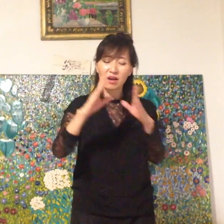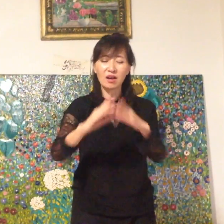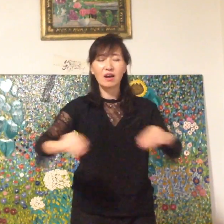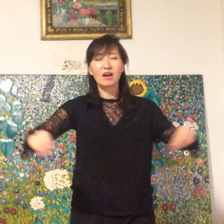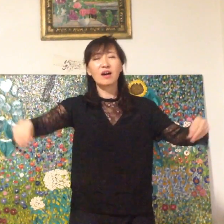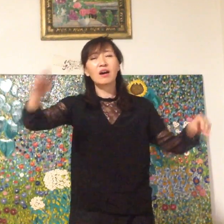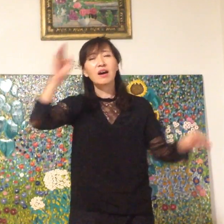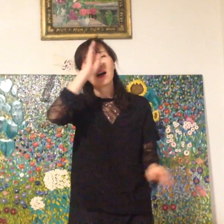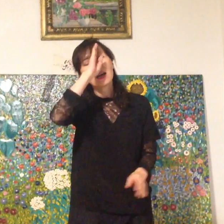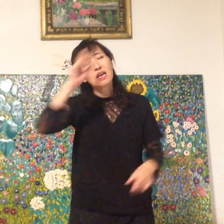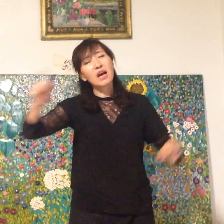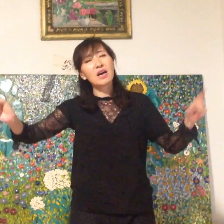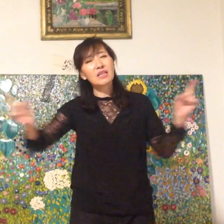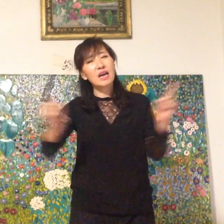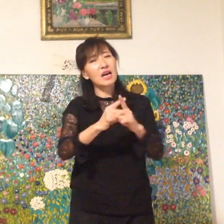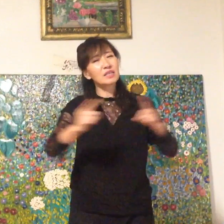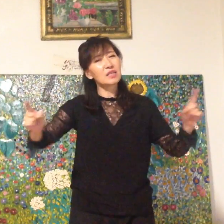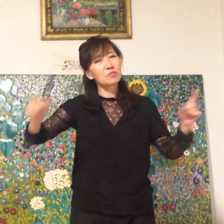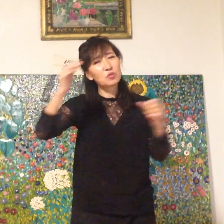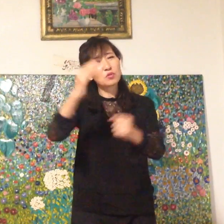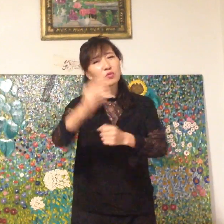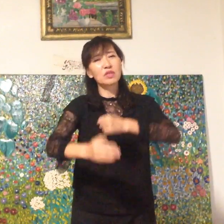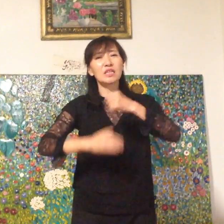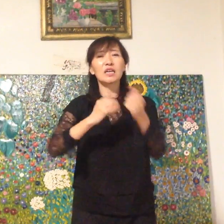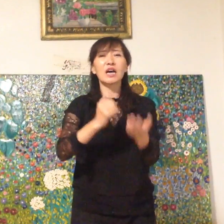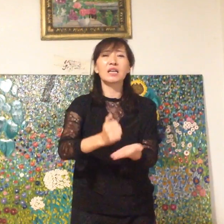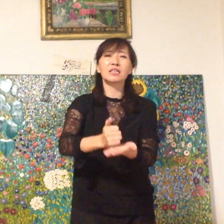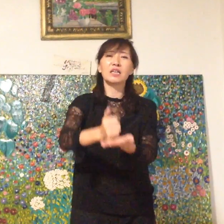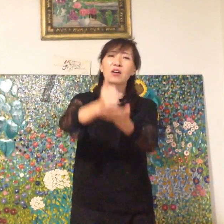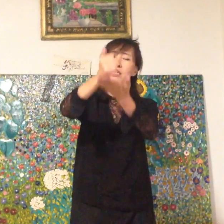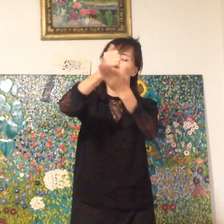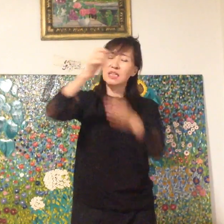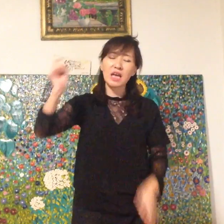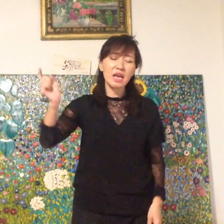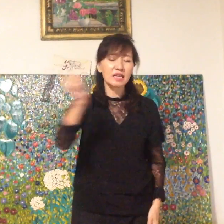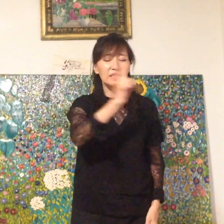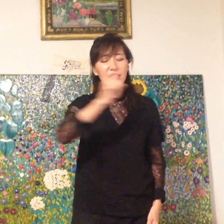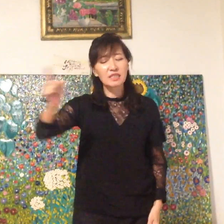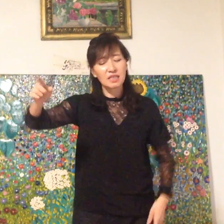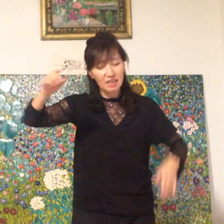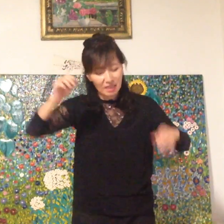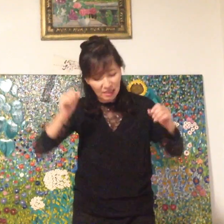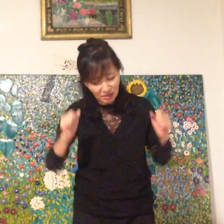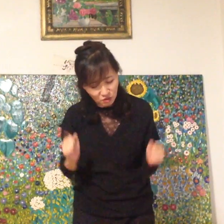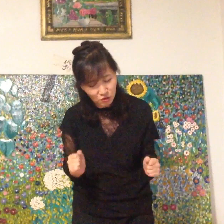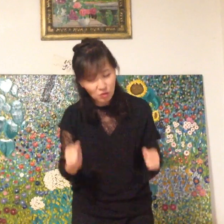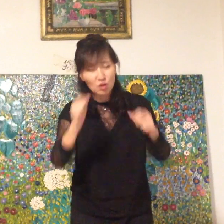하나님 우리가 어디에 있는지 주를